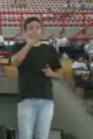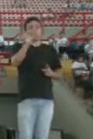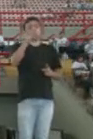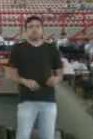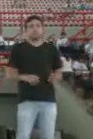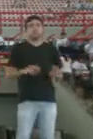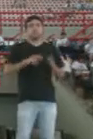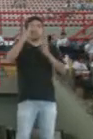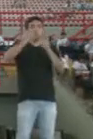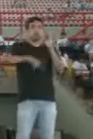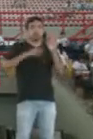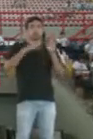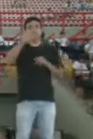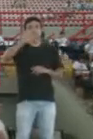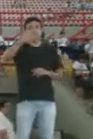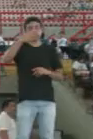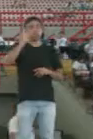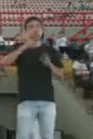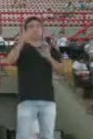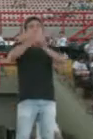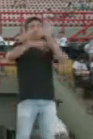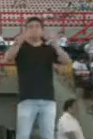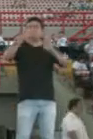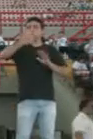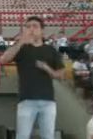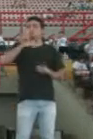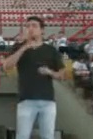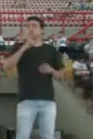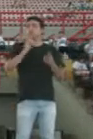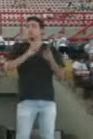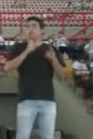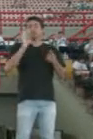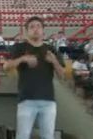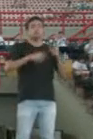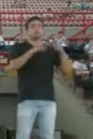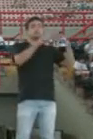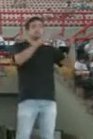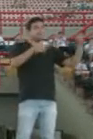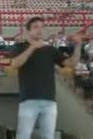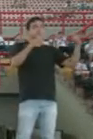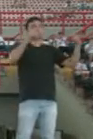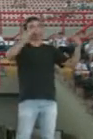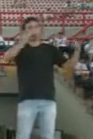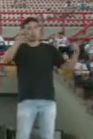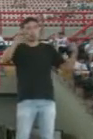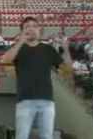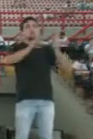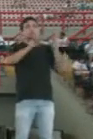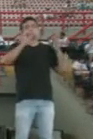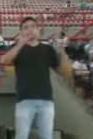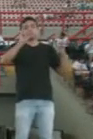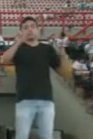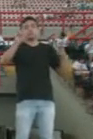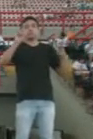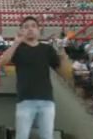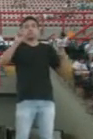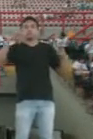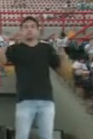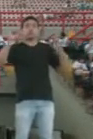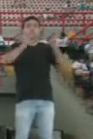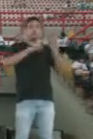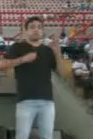letra C. Terceira, texto 1, é de laço e de nó, de gibeira o giló, dessa